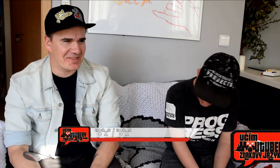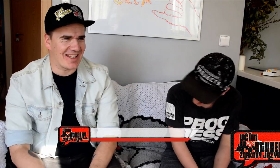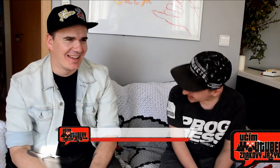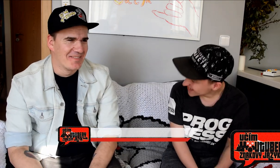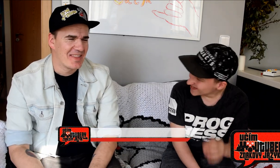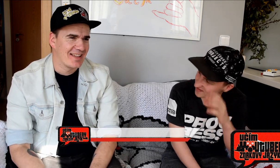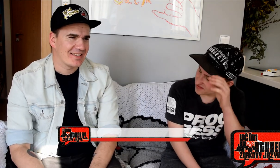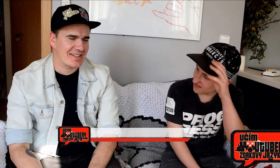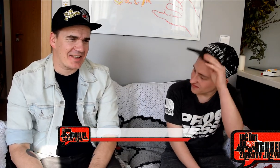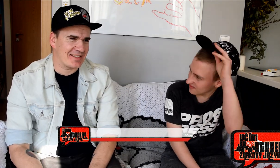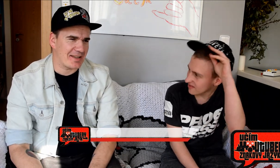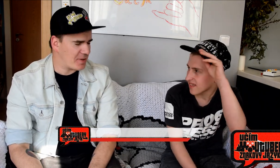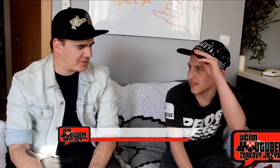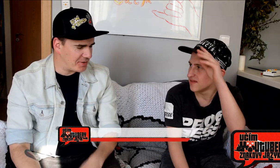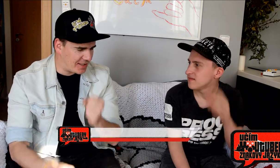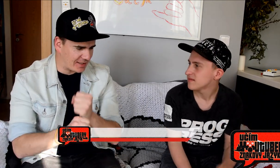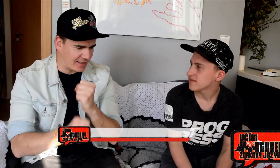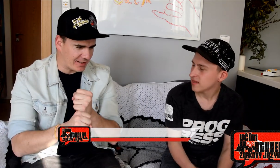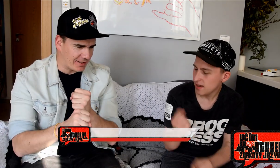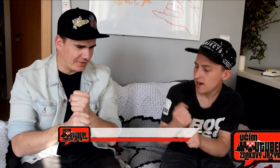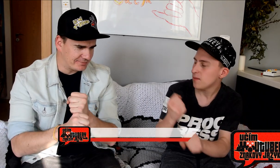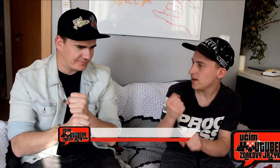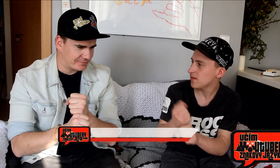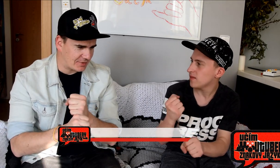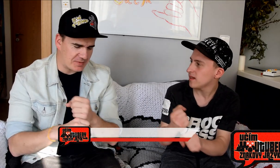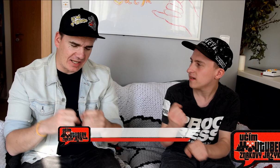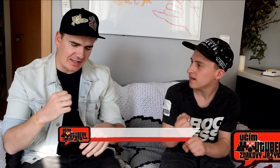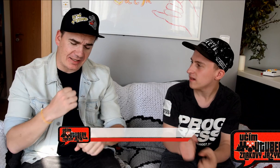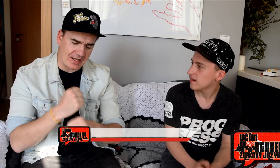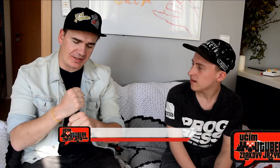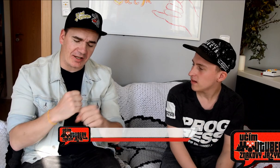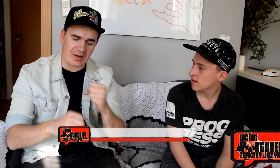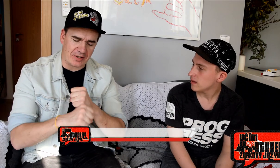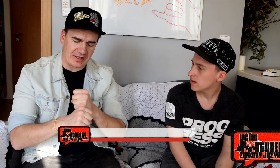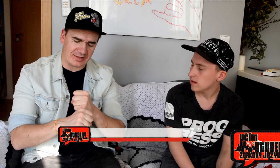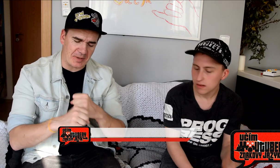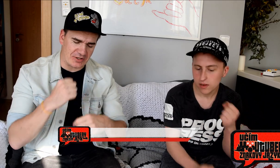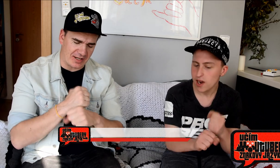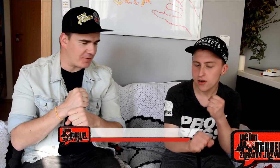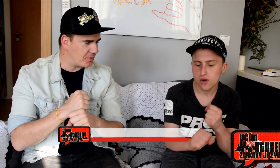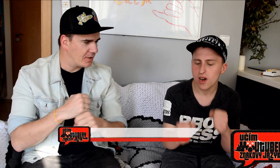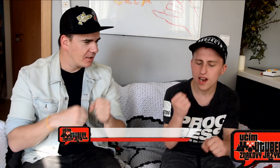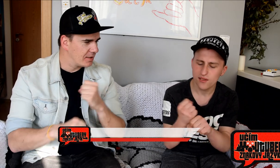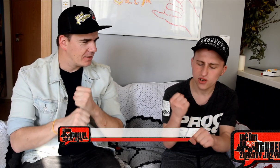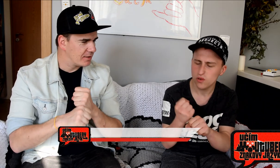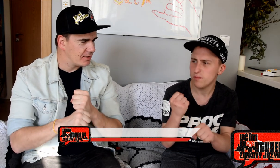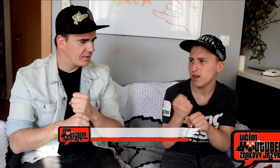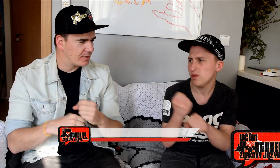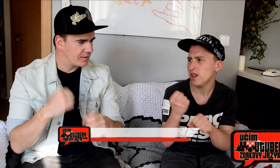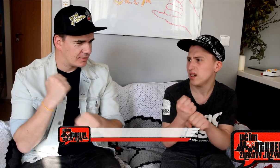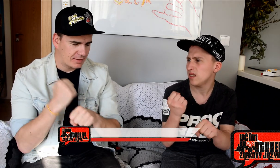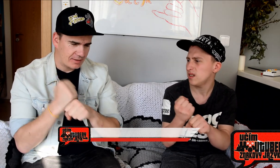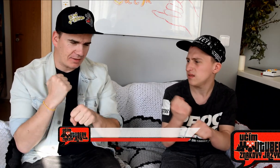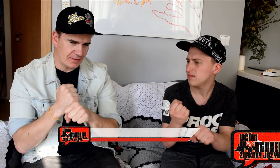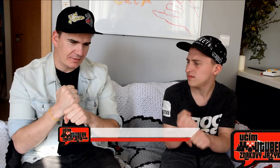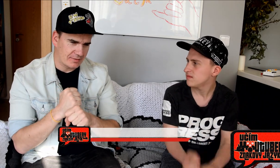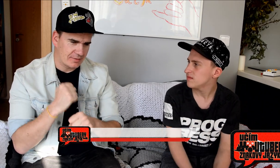Dobře, takže pracuj je takhle teda, jo? Ano, pracuj. Dobře, je jedno, jako, jestli máš to je levou... To jedno, ale většinou pracuj je takhle. Jo,